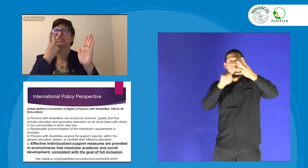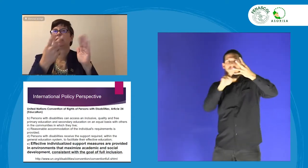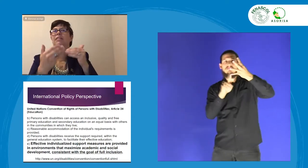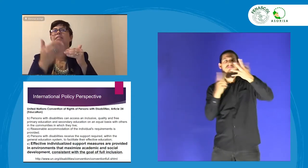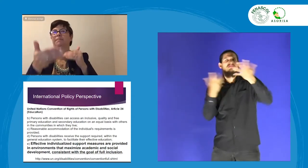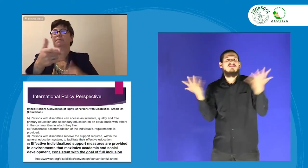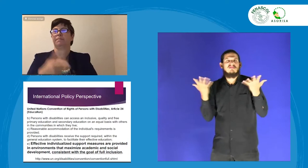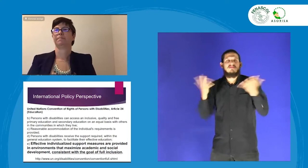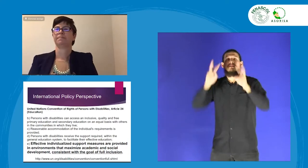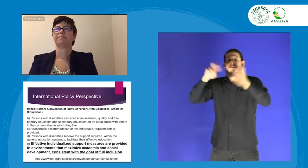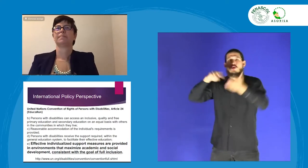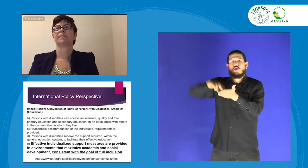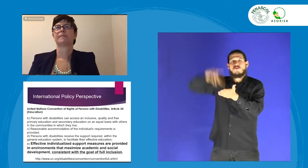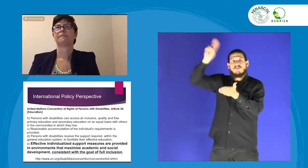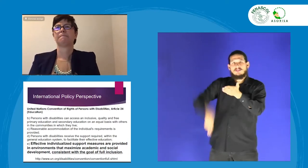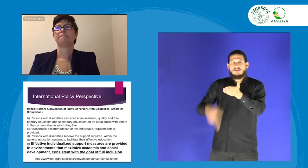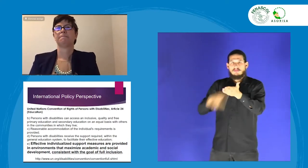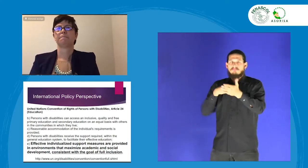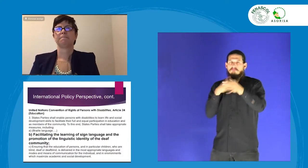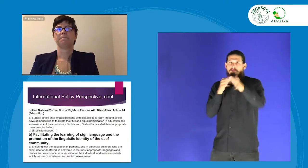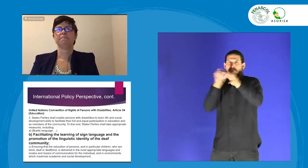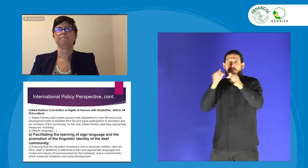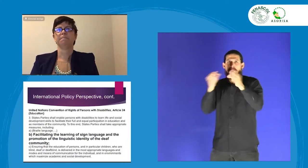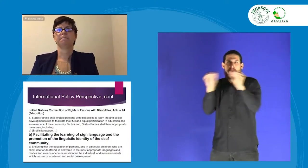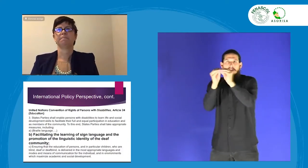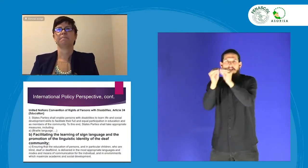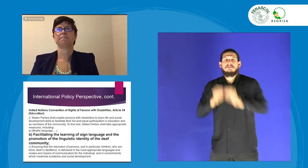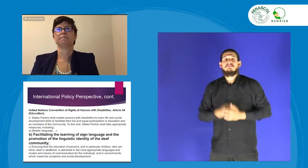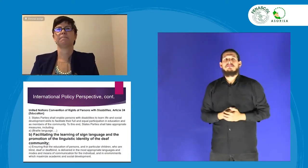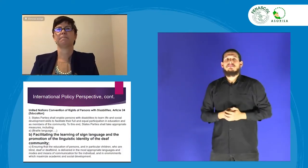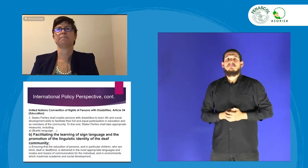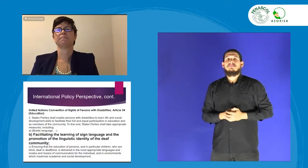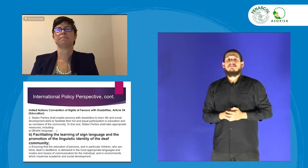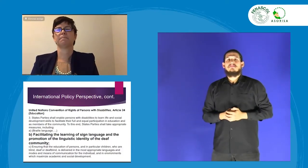Sordos, y que vamos a ver en la siguiente diapositiva.